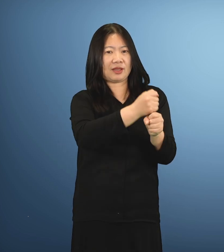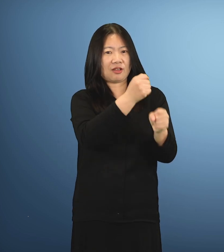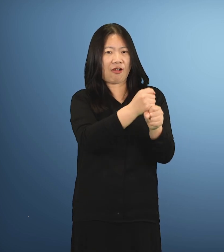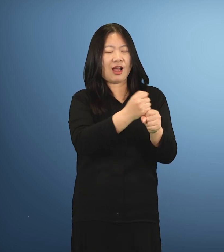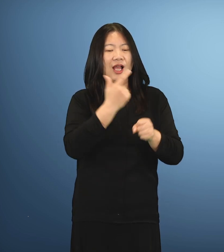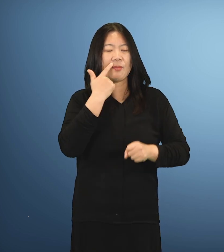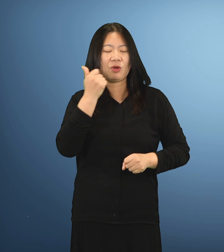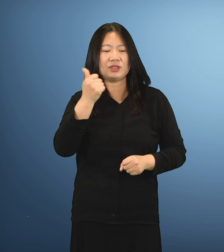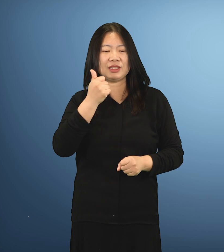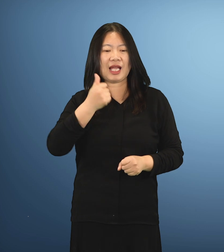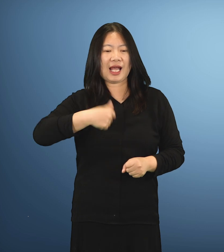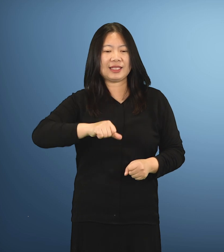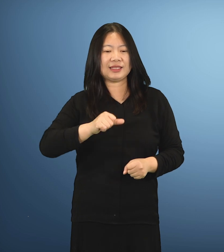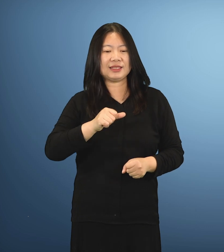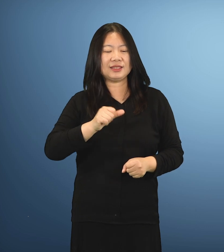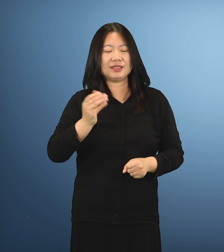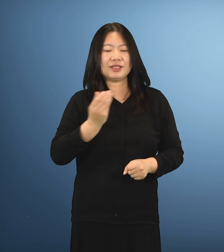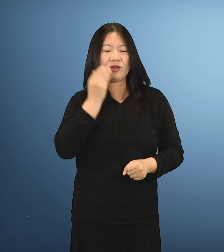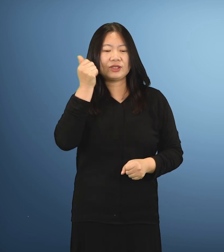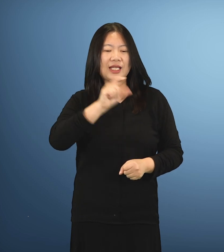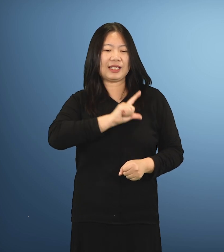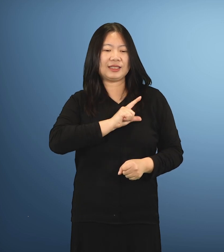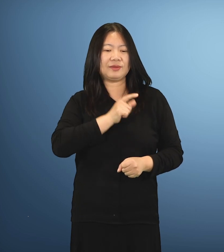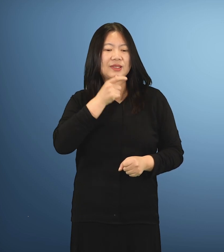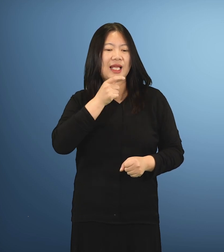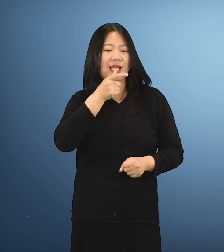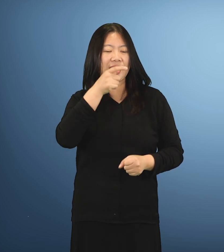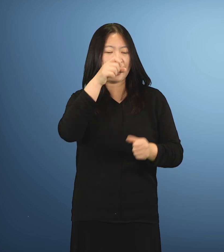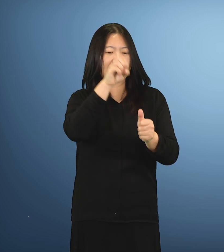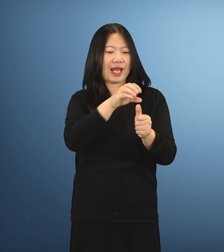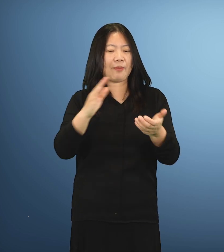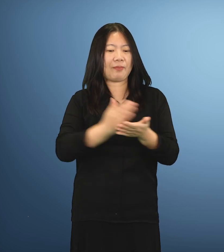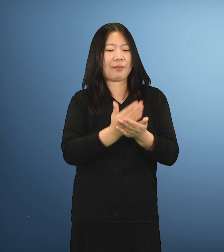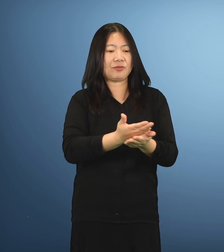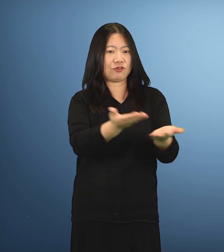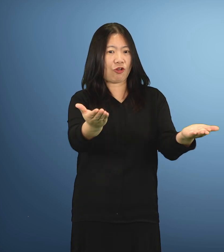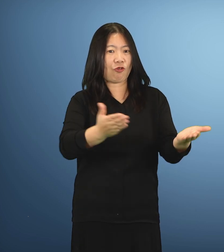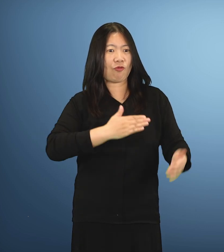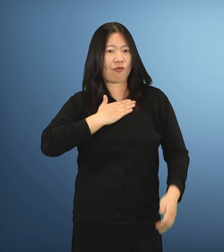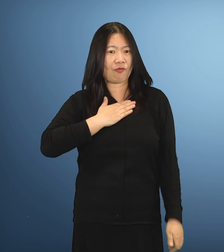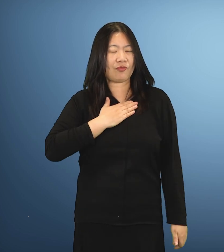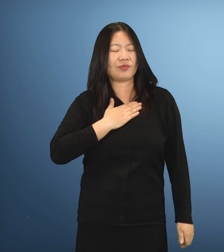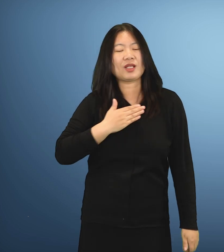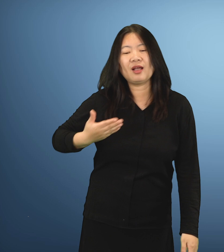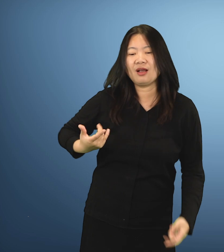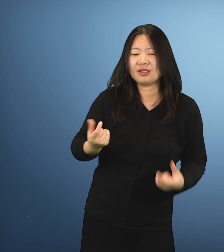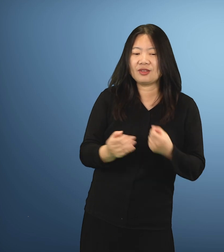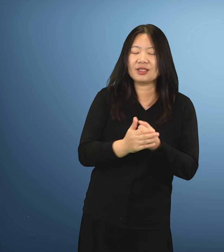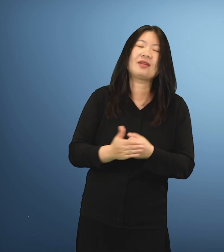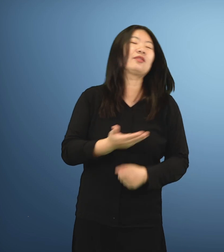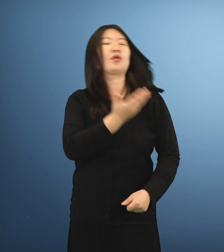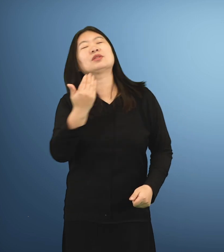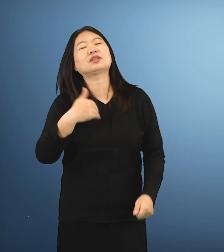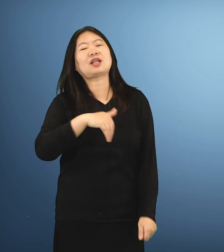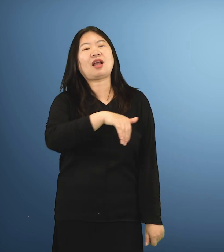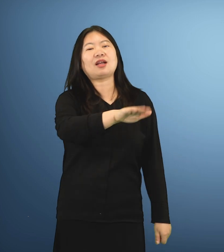아버지와 아들과 성령의 이름으로 세례를 베풀고. 자, 여기까지만. 그러므로 너희는